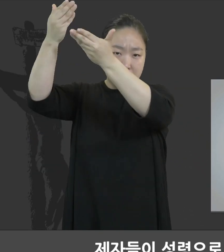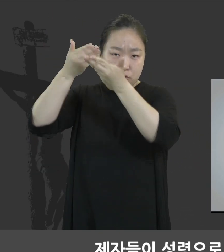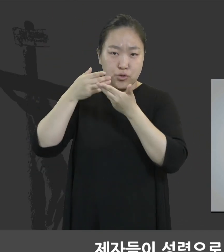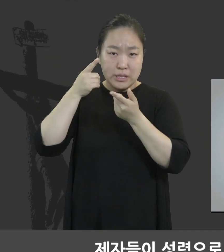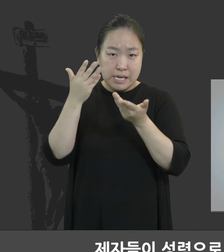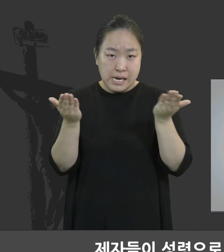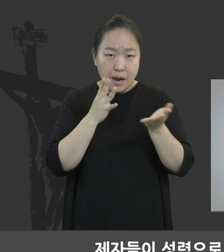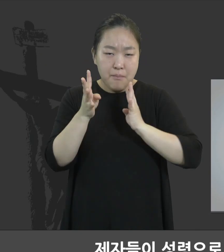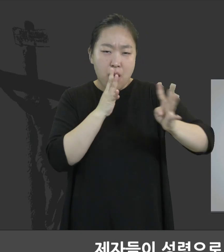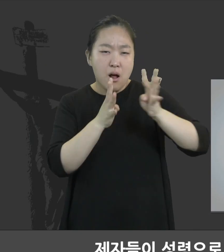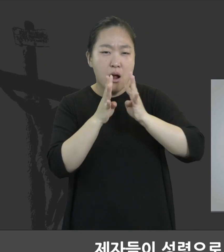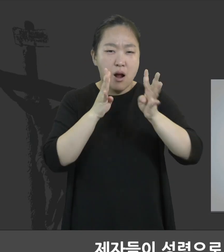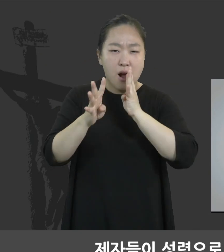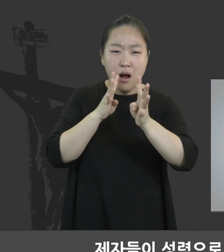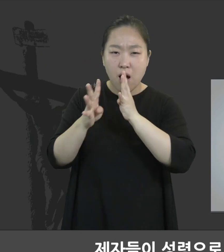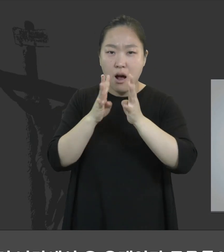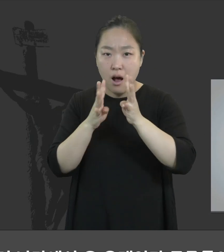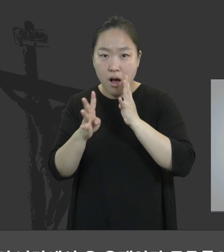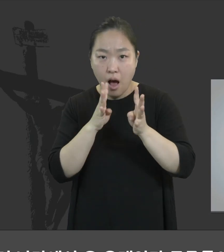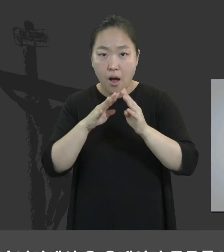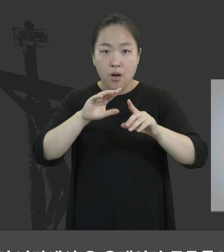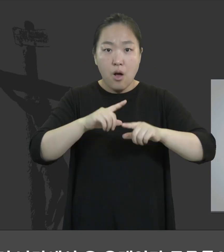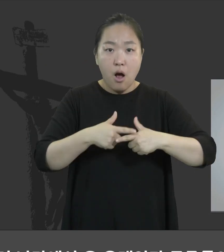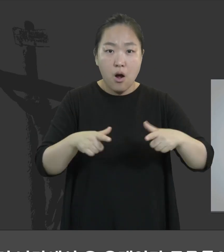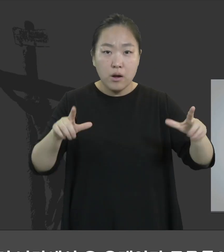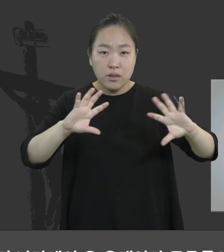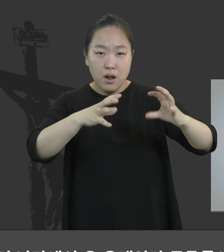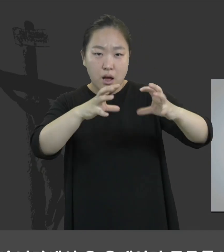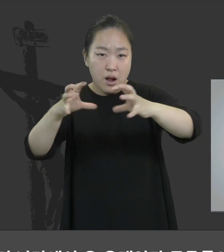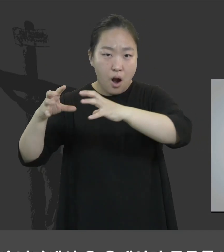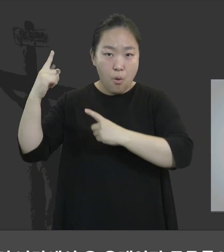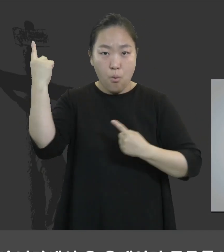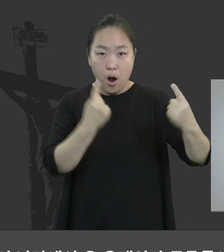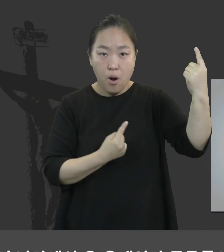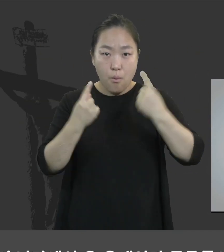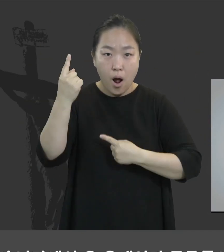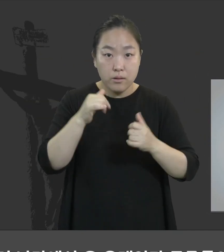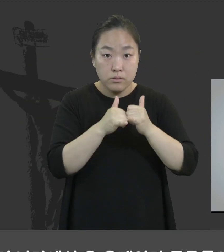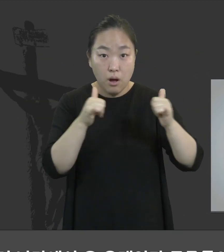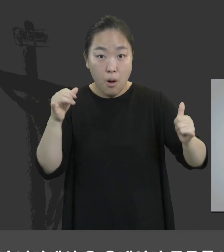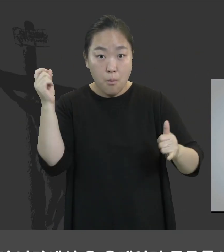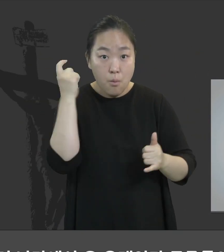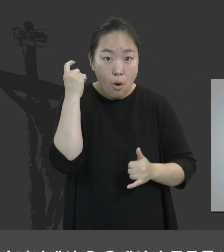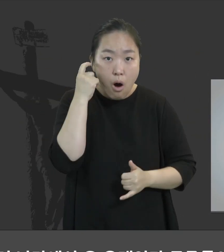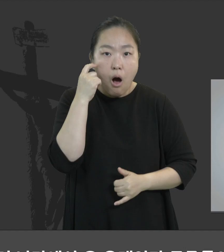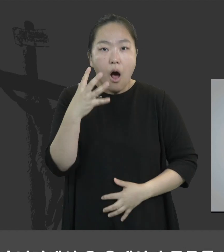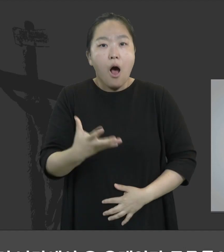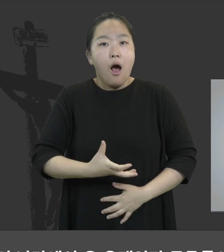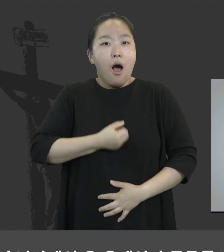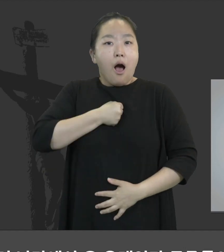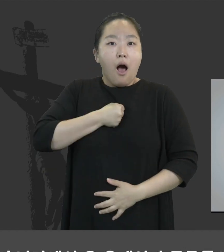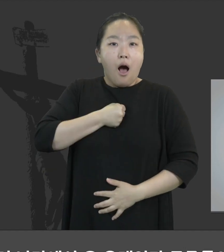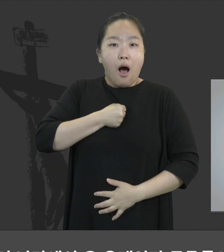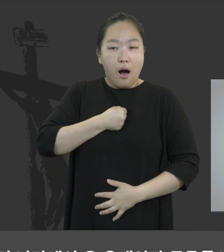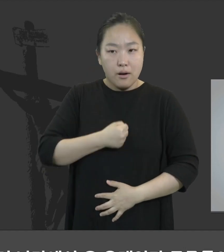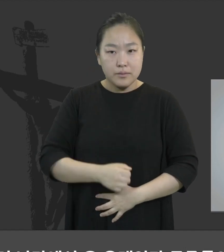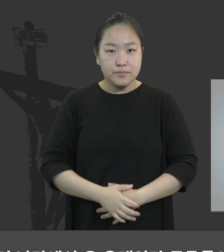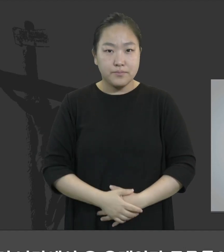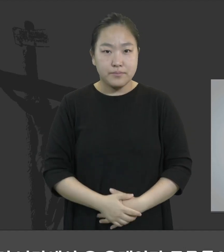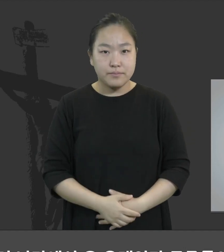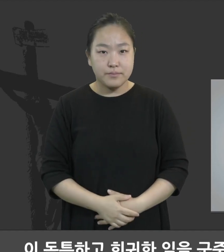하나님의 큰 일을 말하기 시작하자 여러 나라에서 온 유대인과 군중들이 그것을 듣고 깜짝